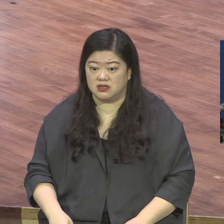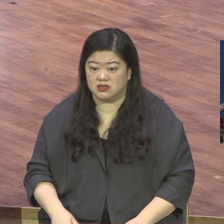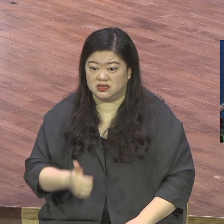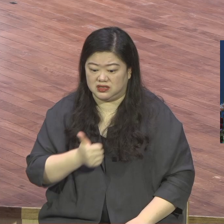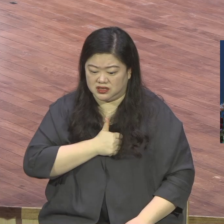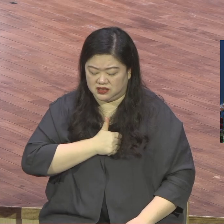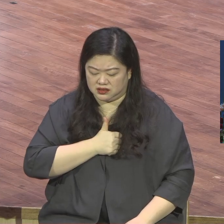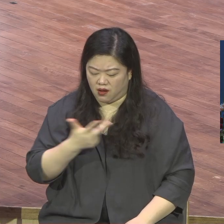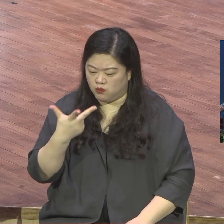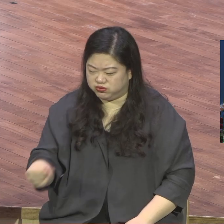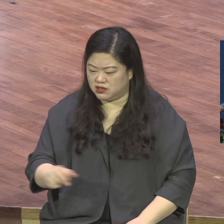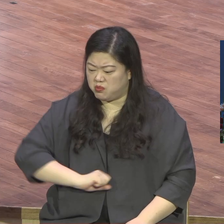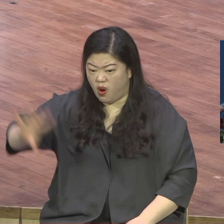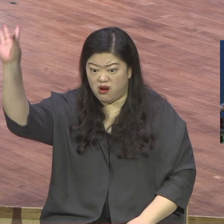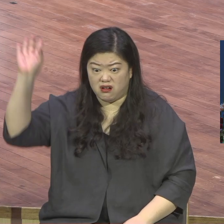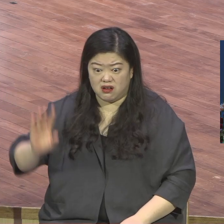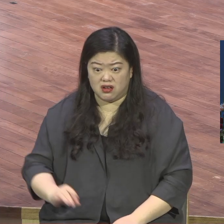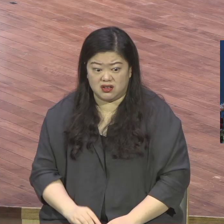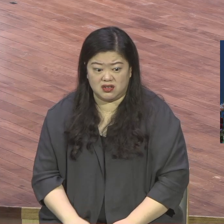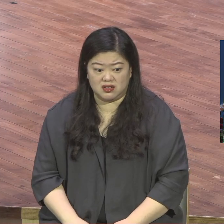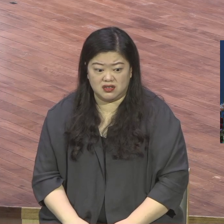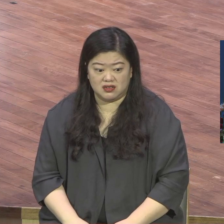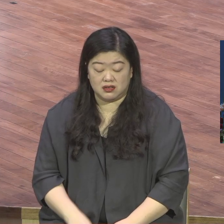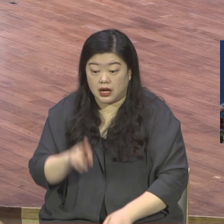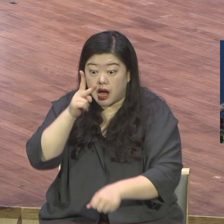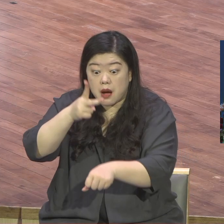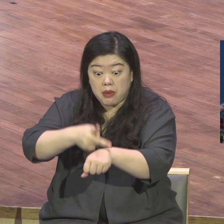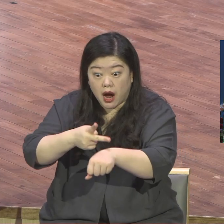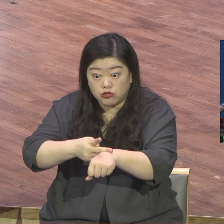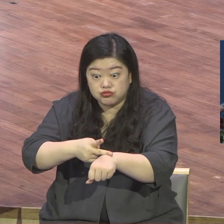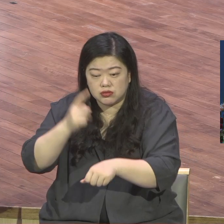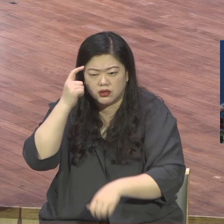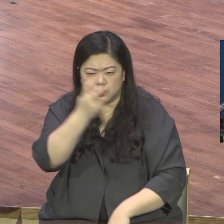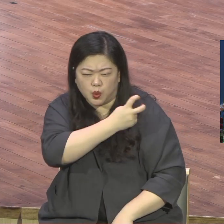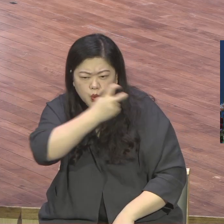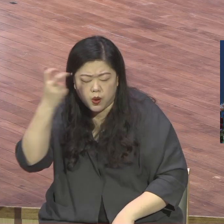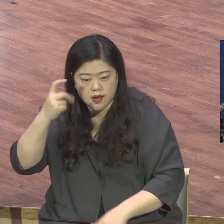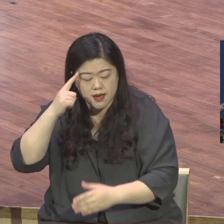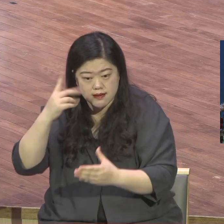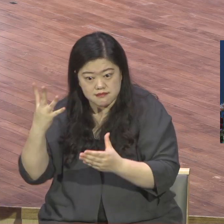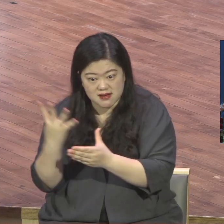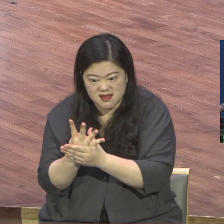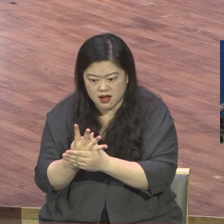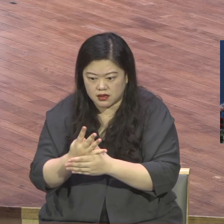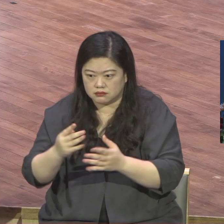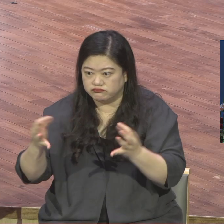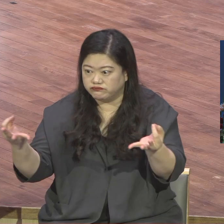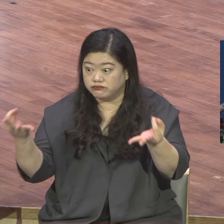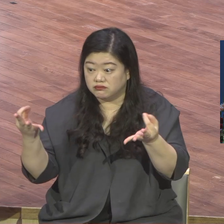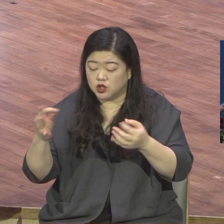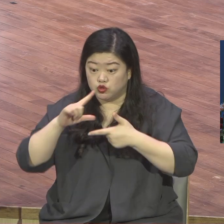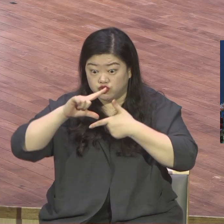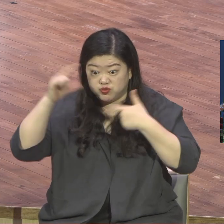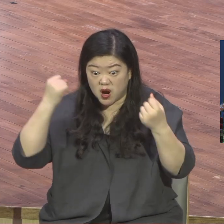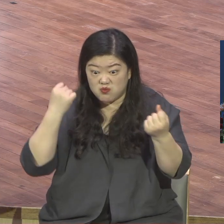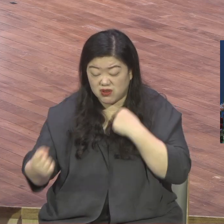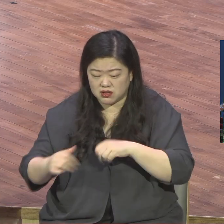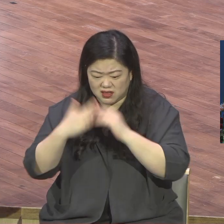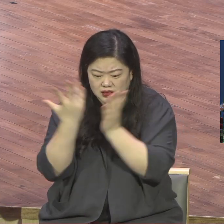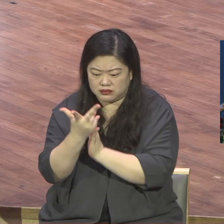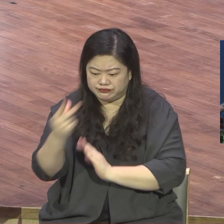개들에게 던져버려. 개. 바울이 던졌어요. 내가 그리스도 함께 십자에 못 박혔다.